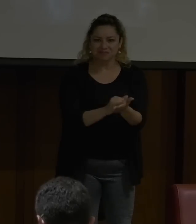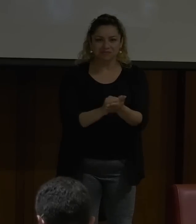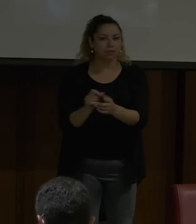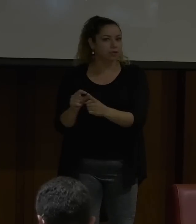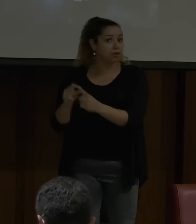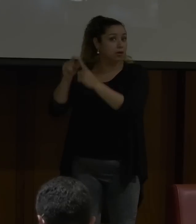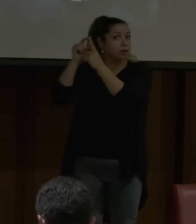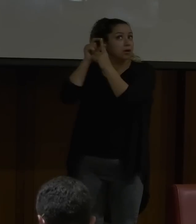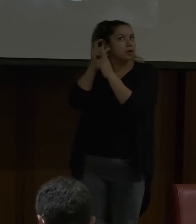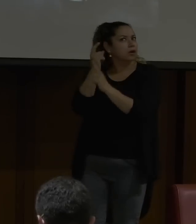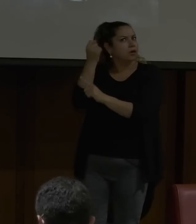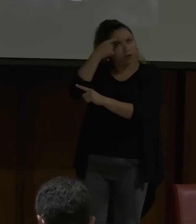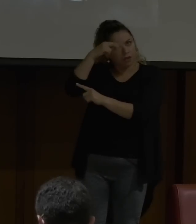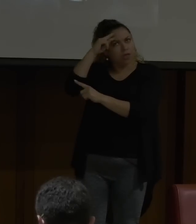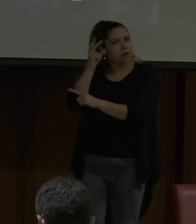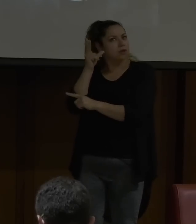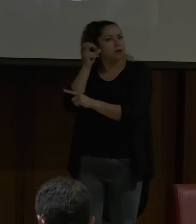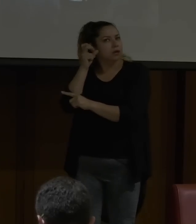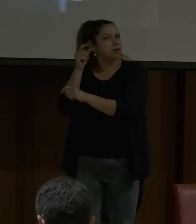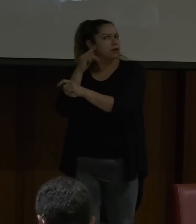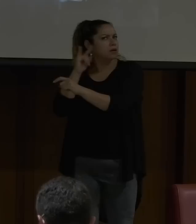con los sonidos, pero también con